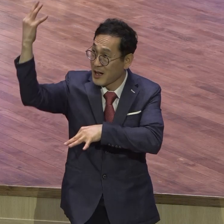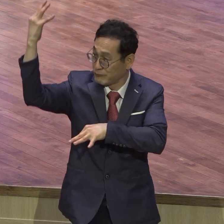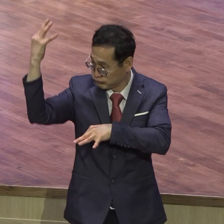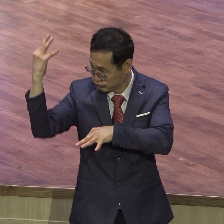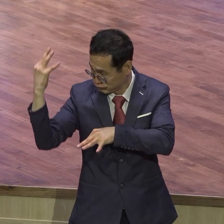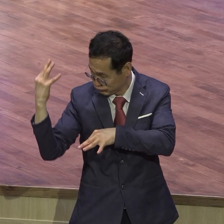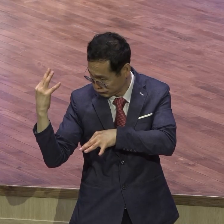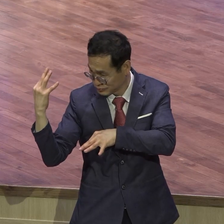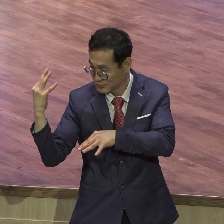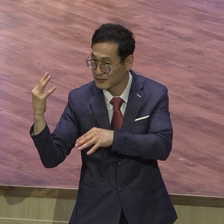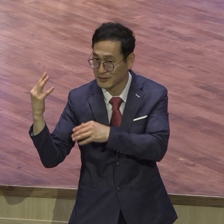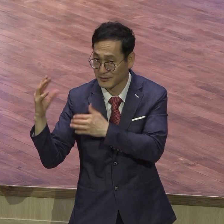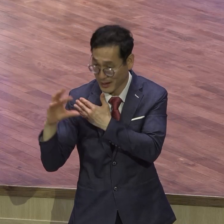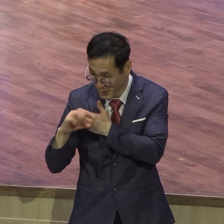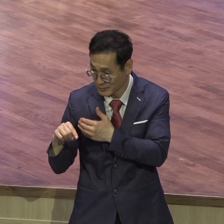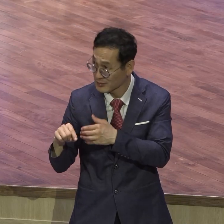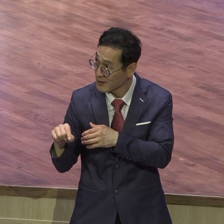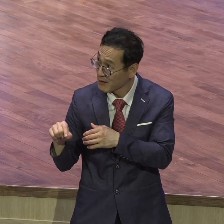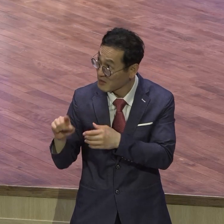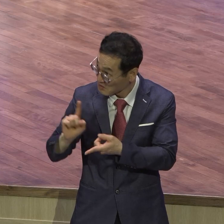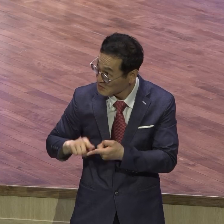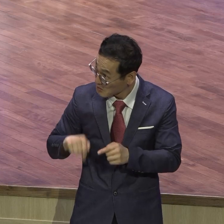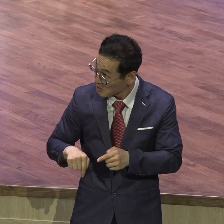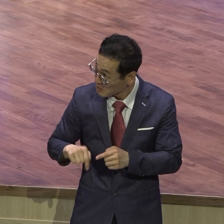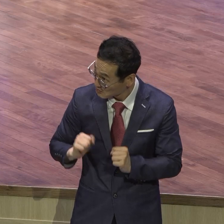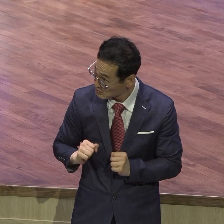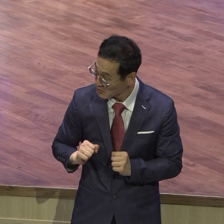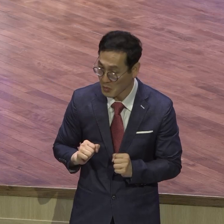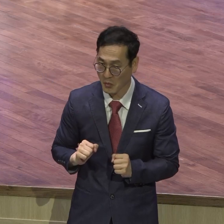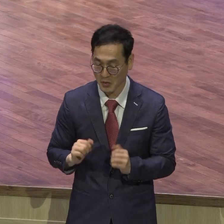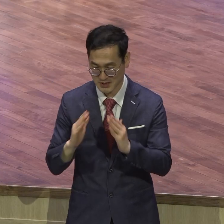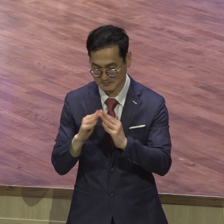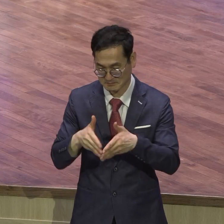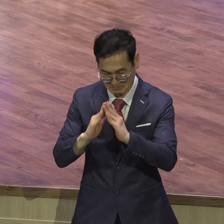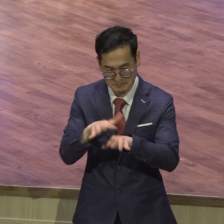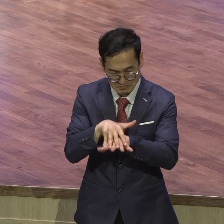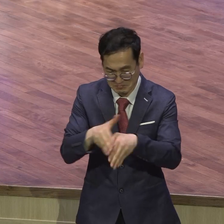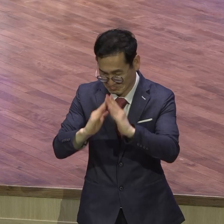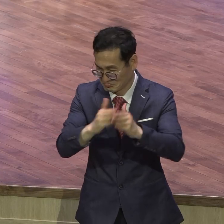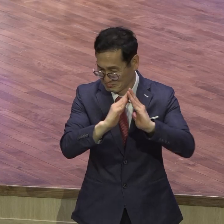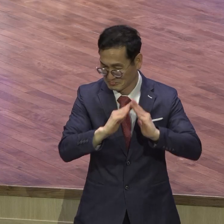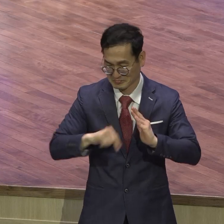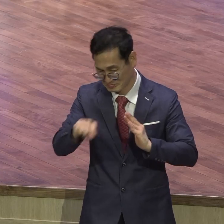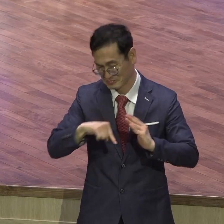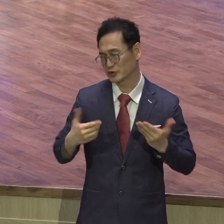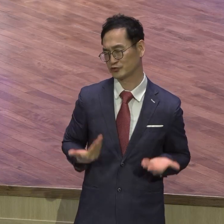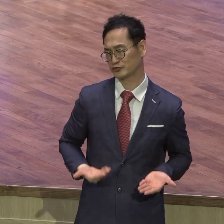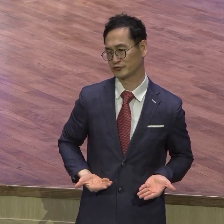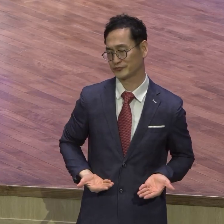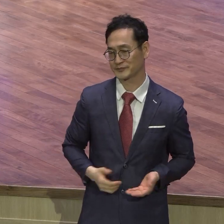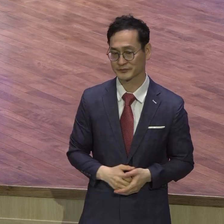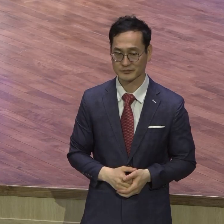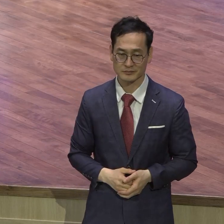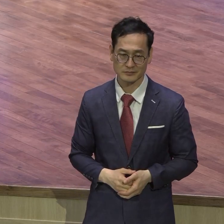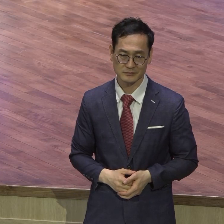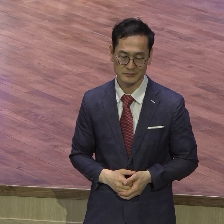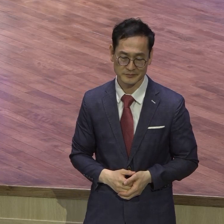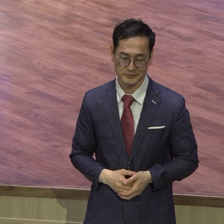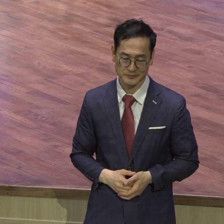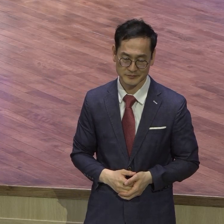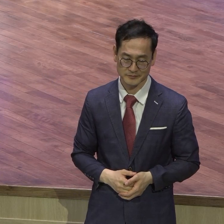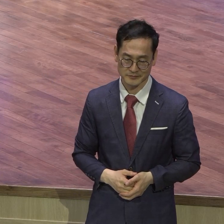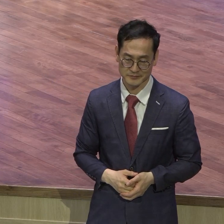떠오르지 않고 가만히 있으면 움직이지 않았어요 그 자리에서 머물렀습니다 구름이 인도한 대로 하나님께서 이렇게 하실